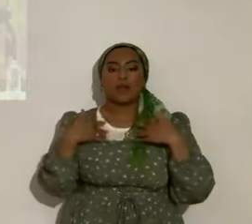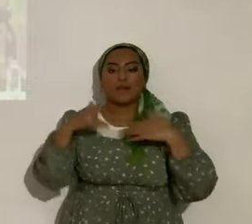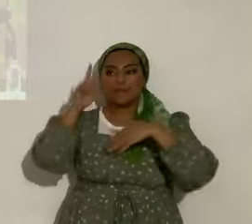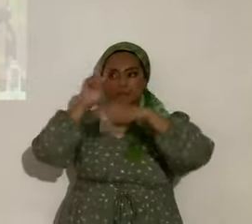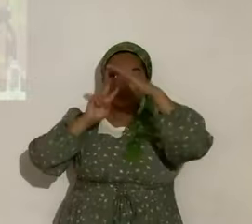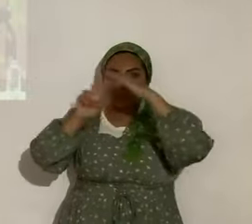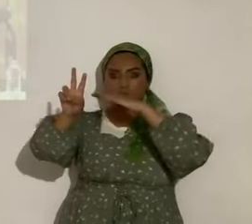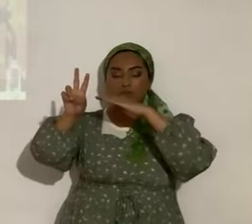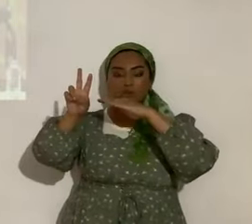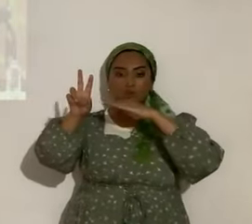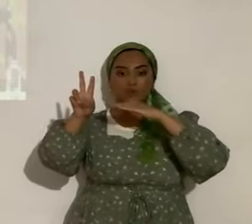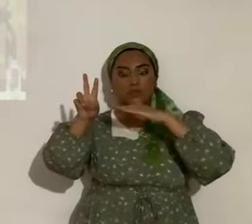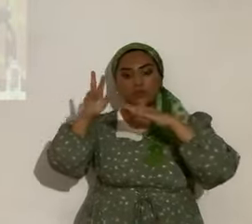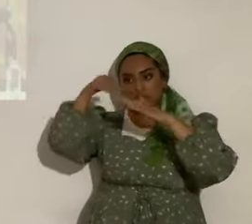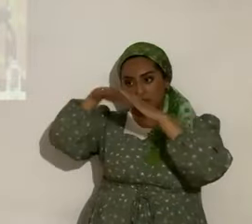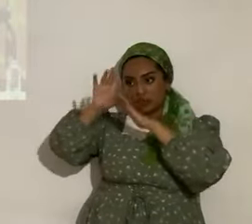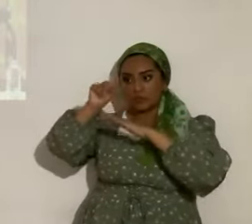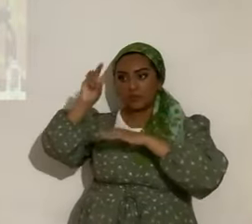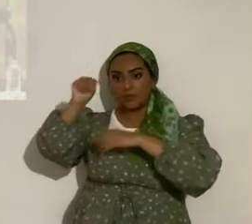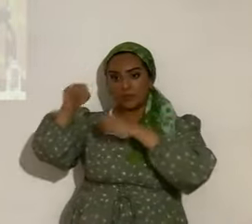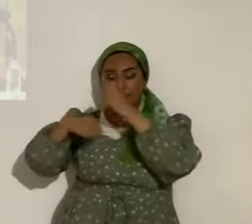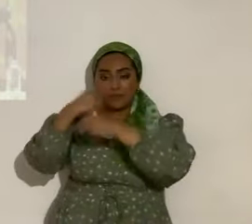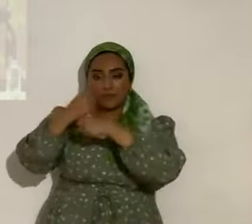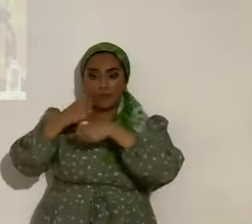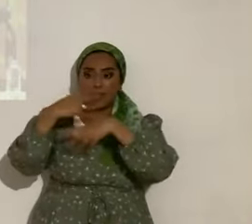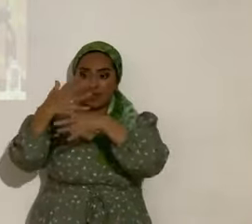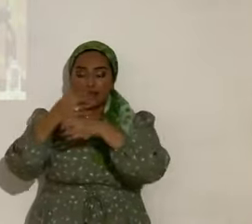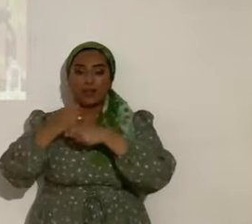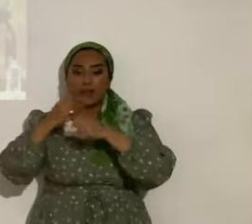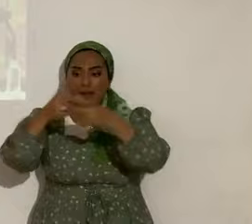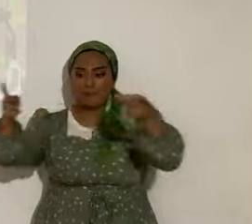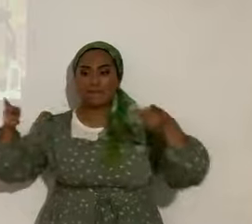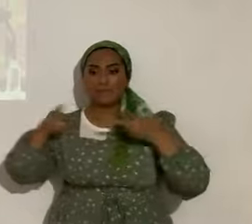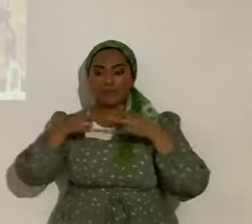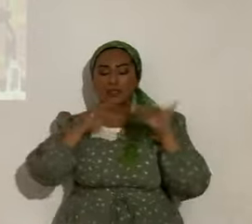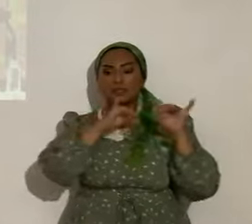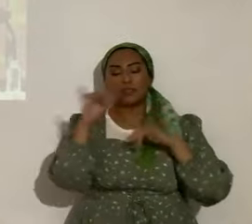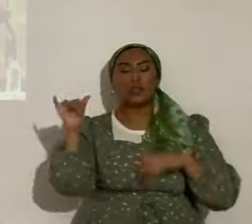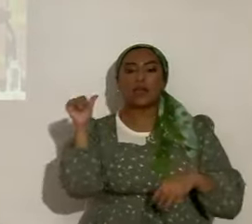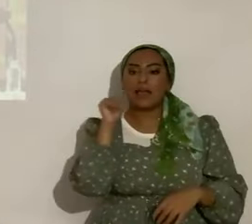espiritual, es entrar al milenio, es heredar la tierra como Adán.